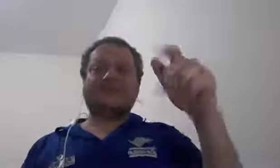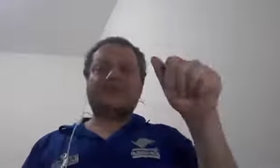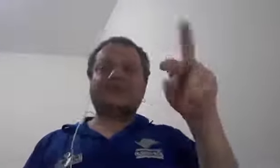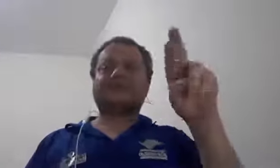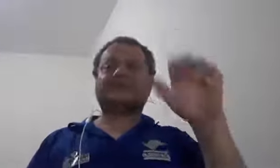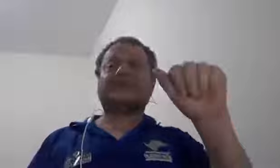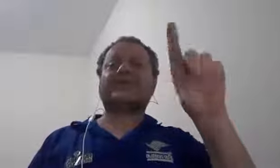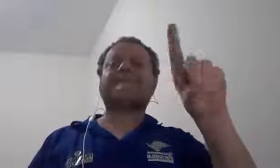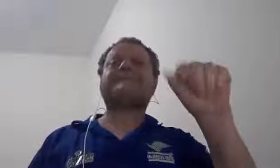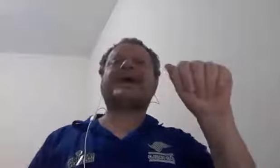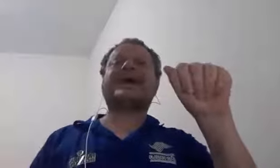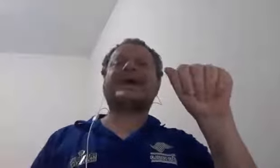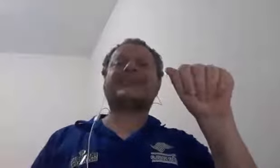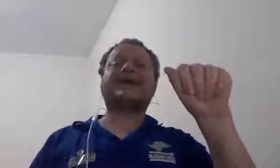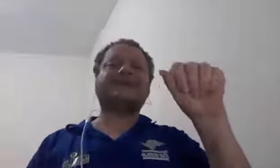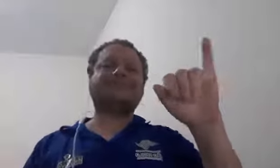Estação Parada